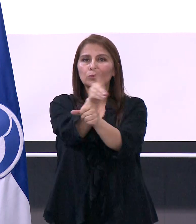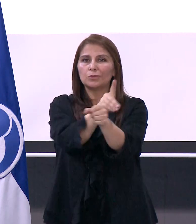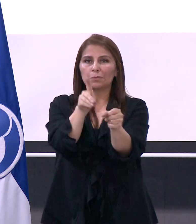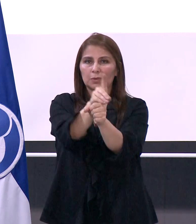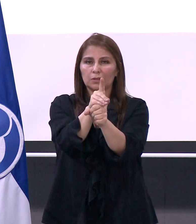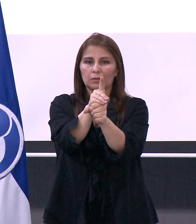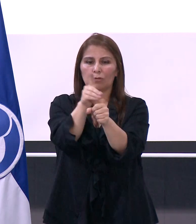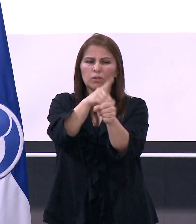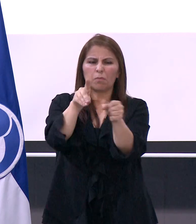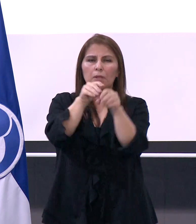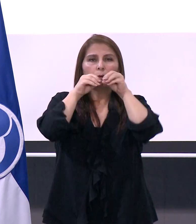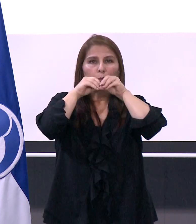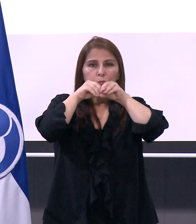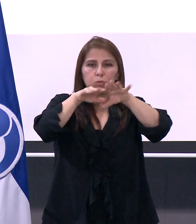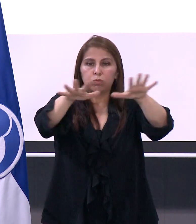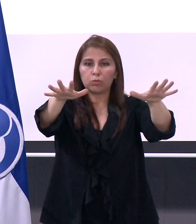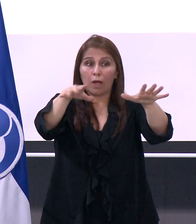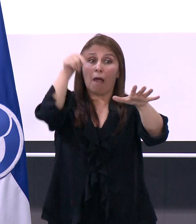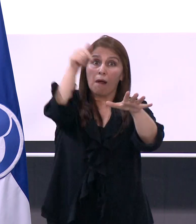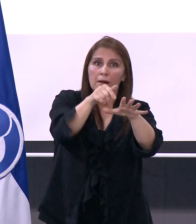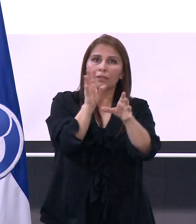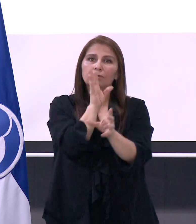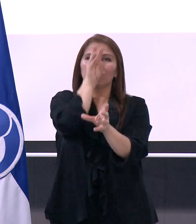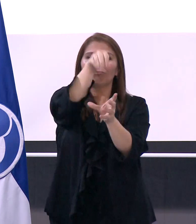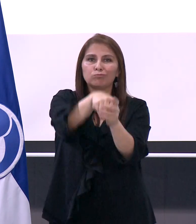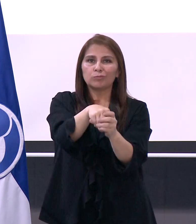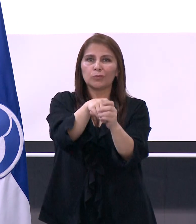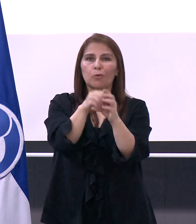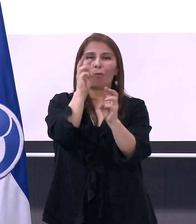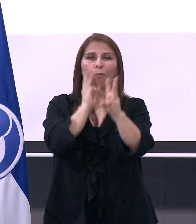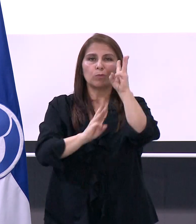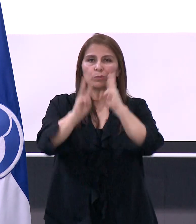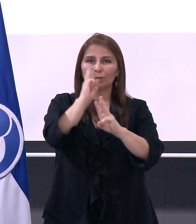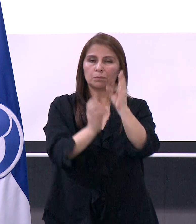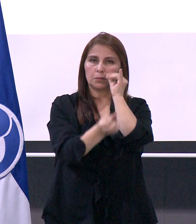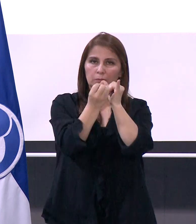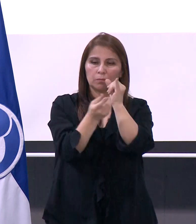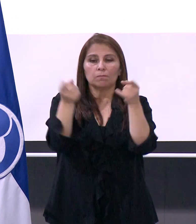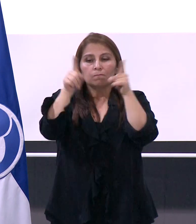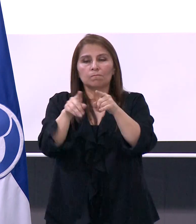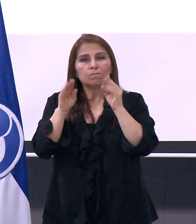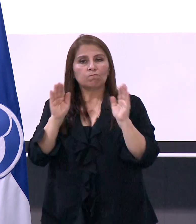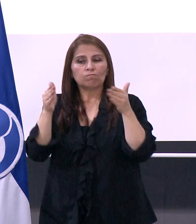tendría un museo pedagógico y un centro de experimentación pedagógica